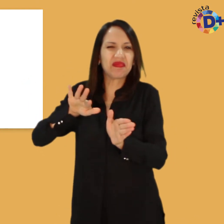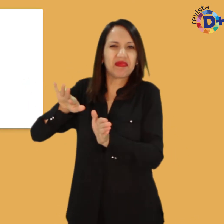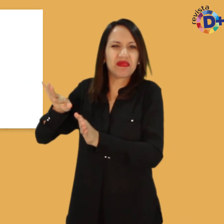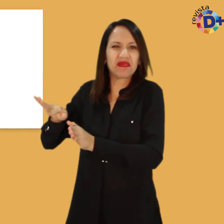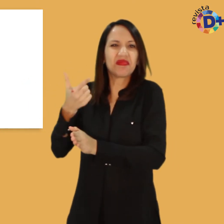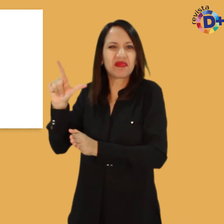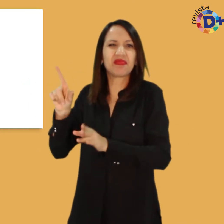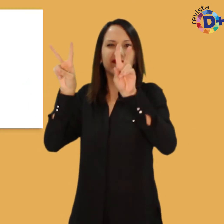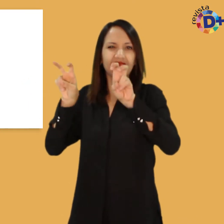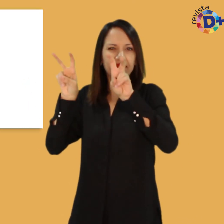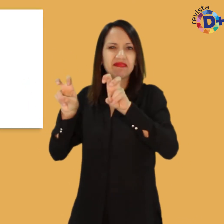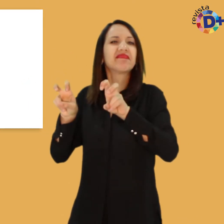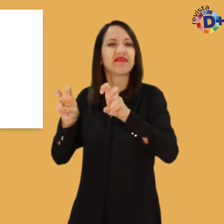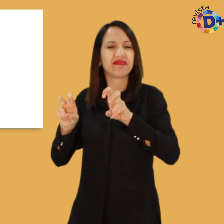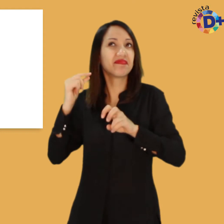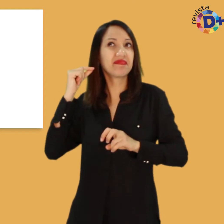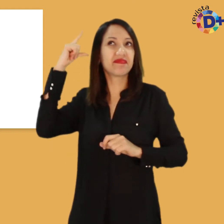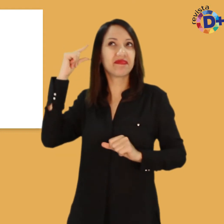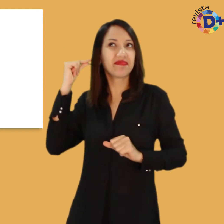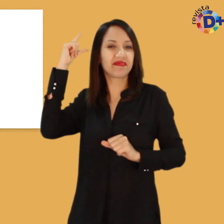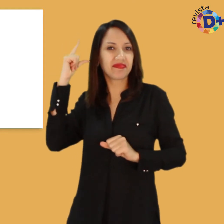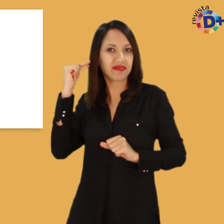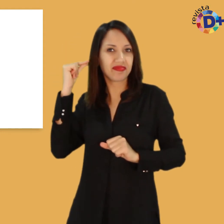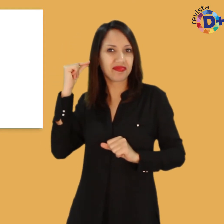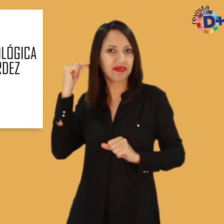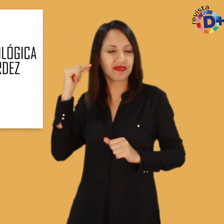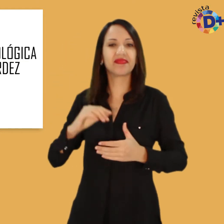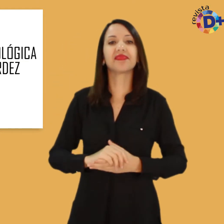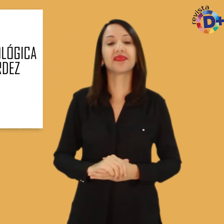ao tipo e grau de perda auditiva. A visão